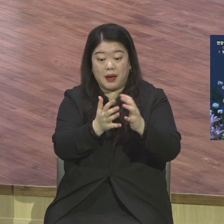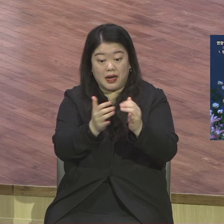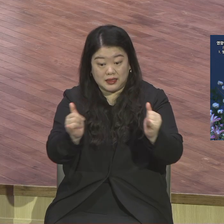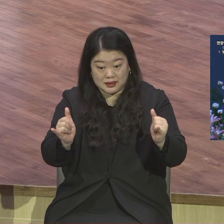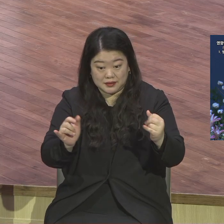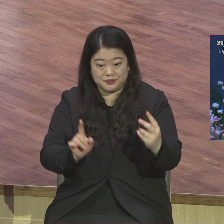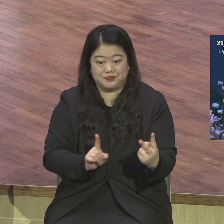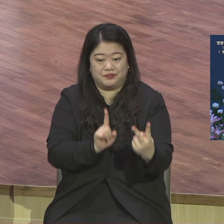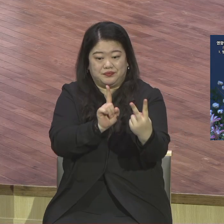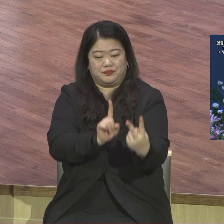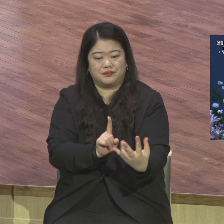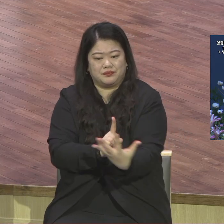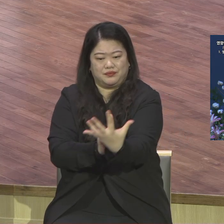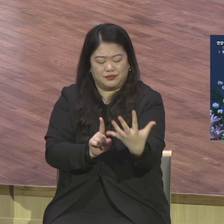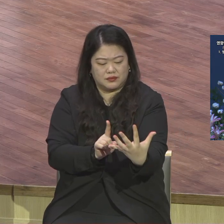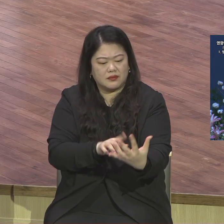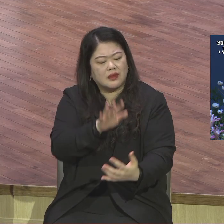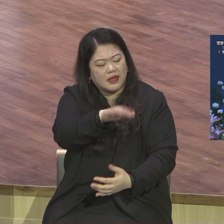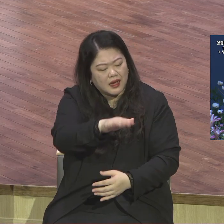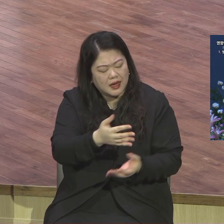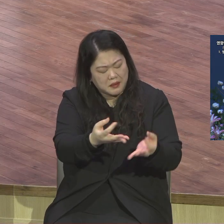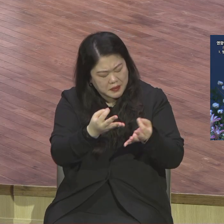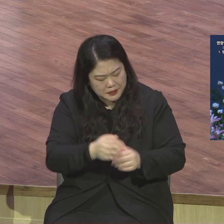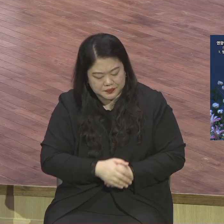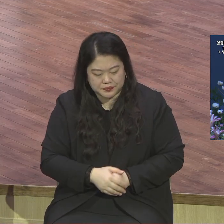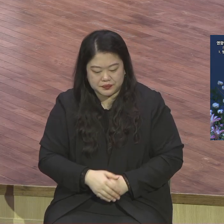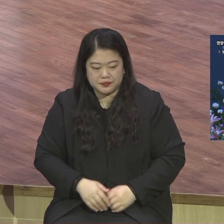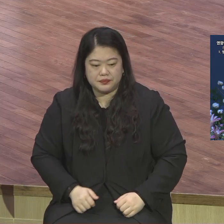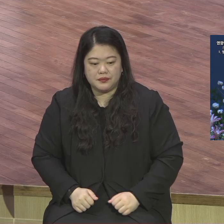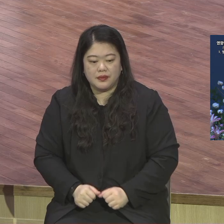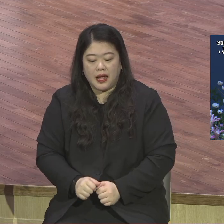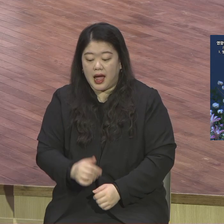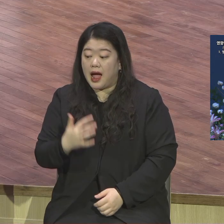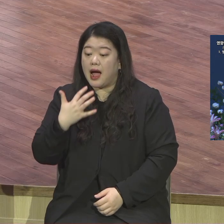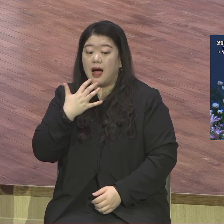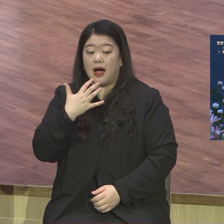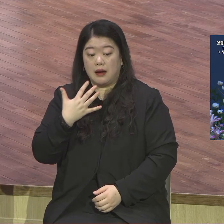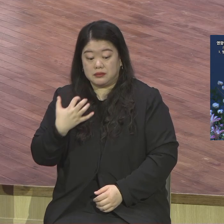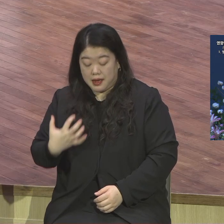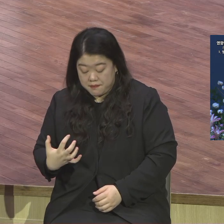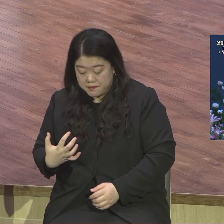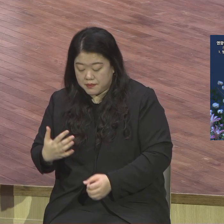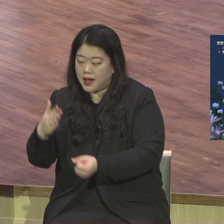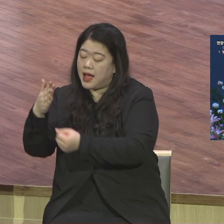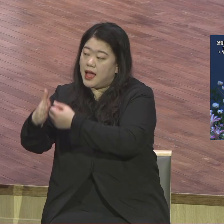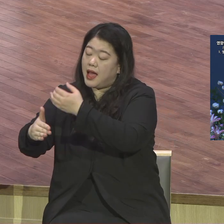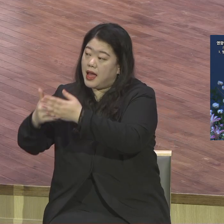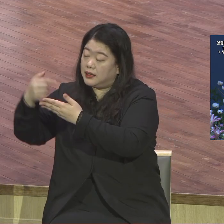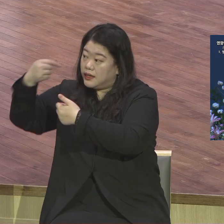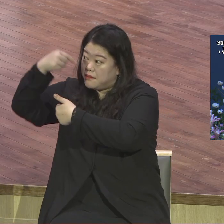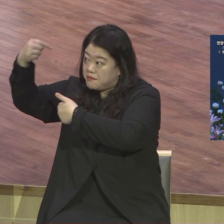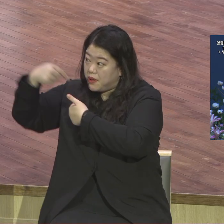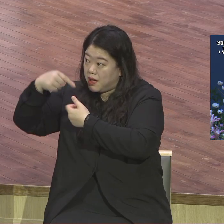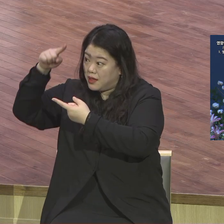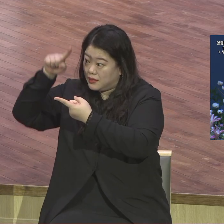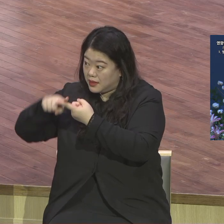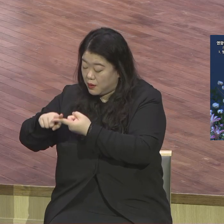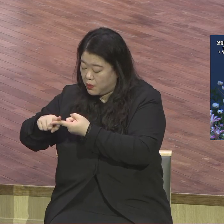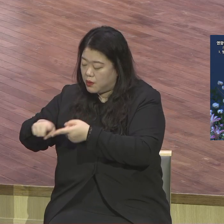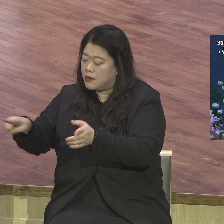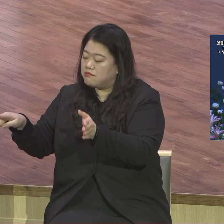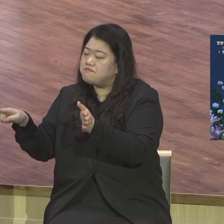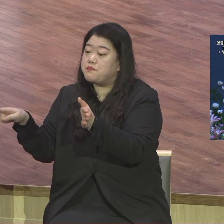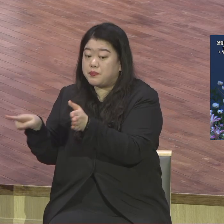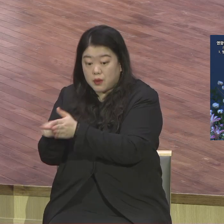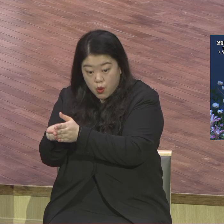다른 관점에서 접근하고 있습니다. 야고보는 아브라함이 하나님의 벗으로까지